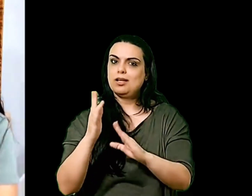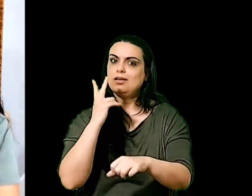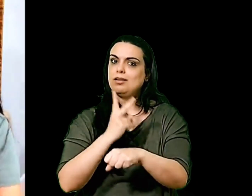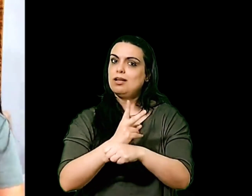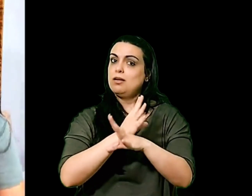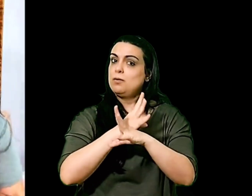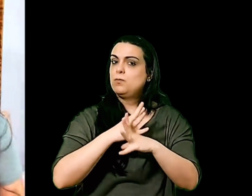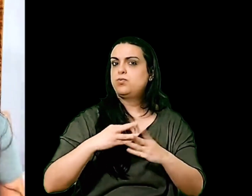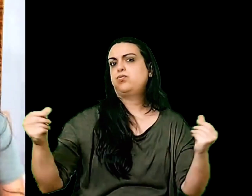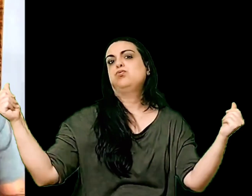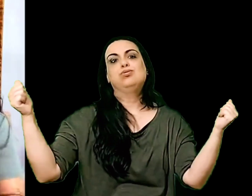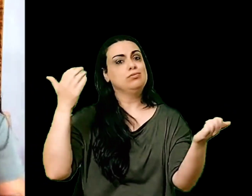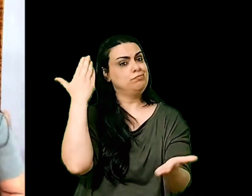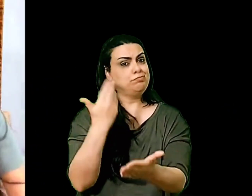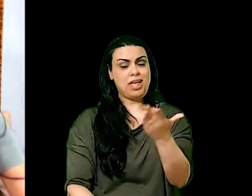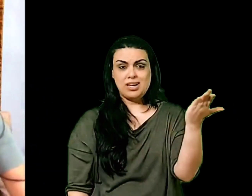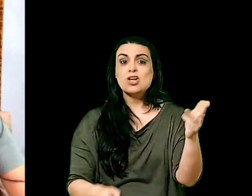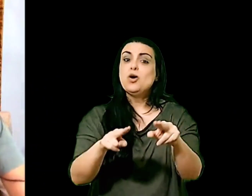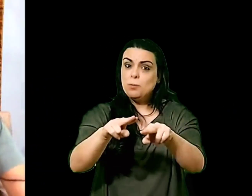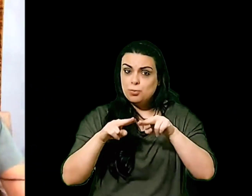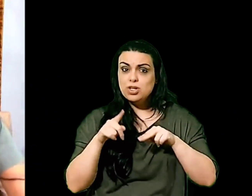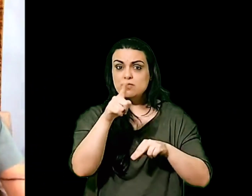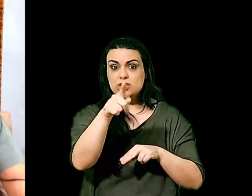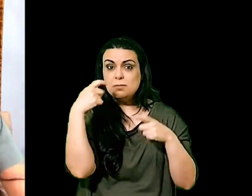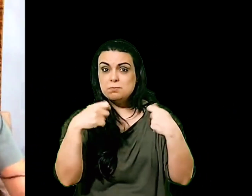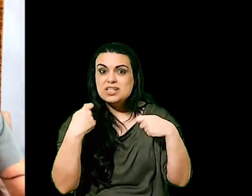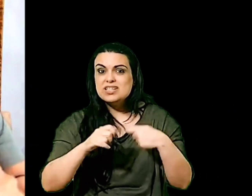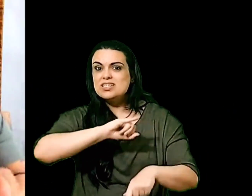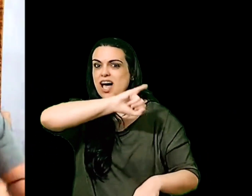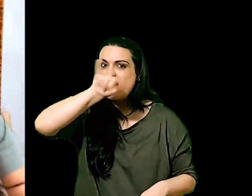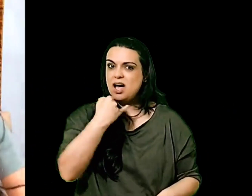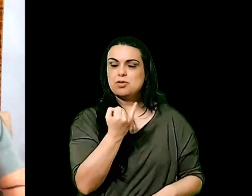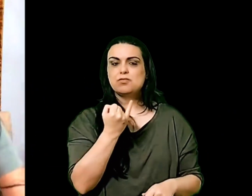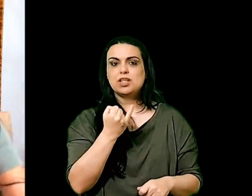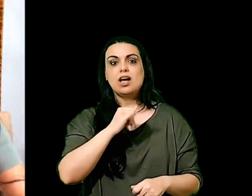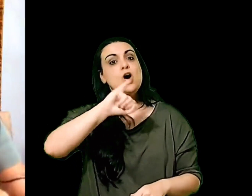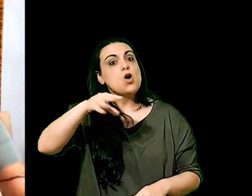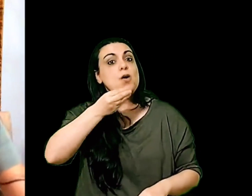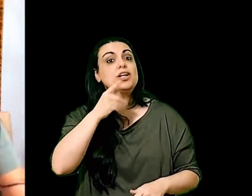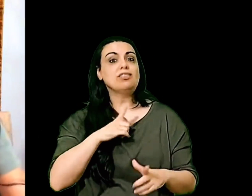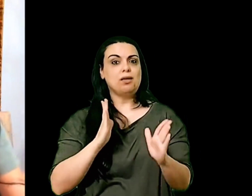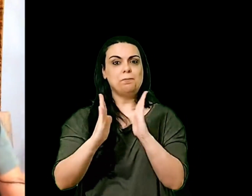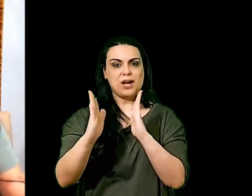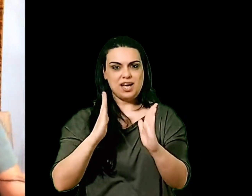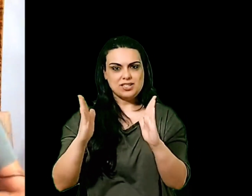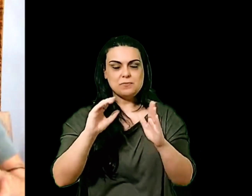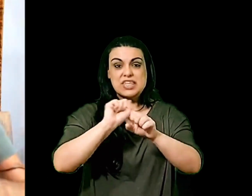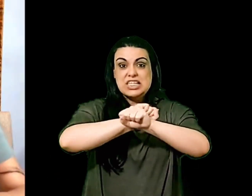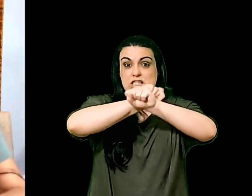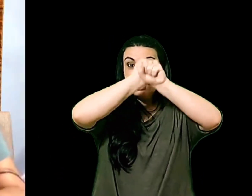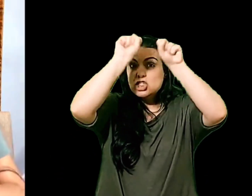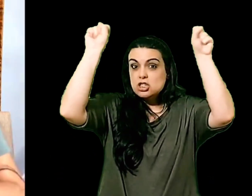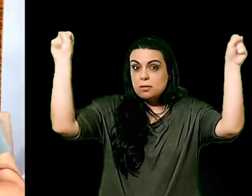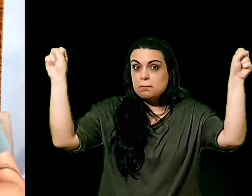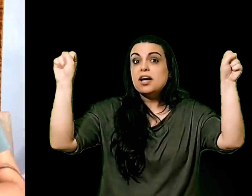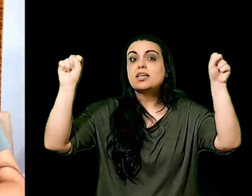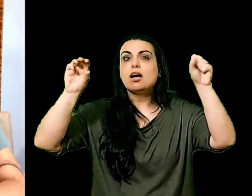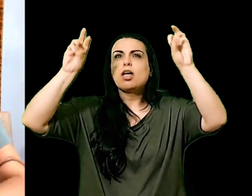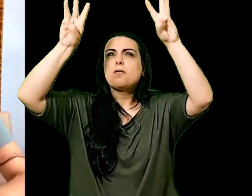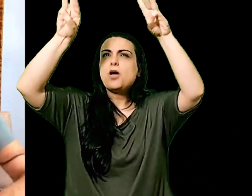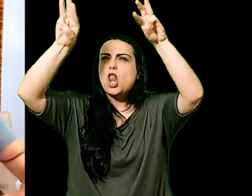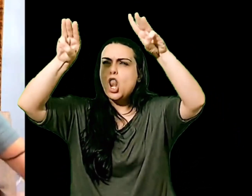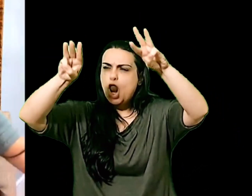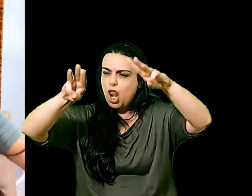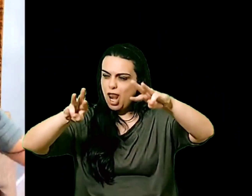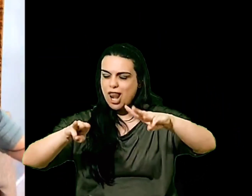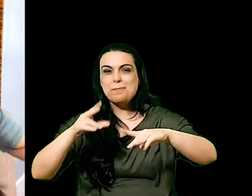é passageira. Por isso ela precisa ser discernida, para que ela seja aproveitada. Oportunidade tem prazo. Pela manhã, o